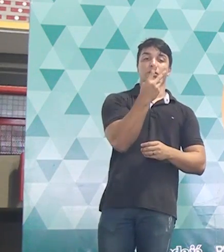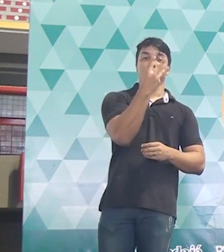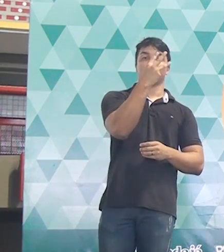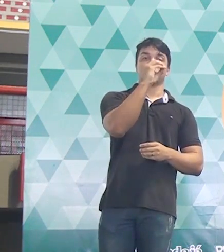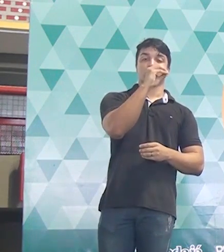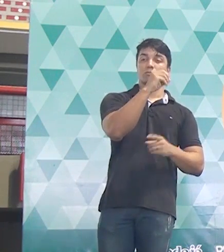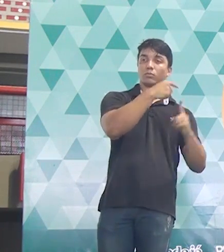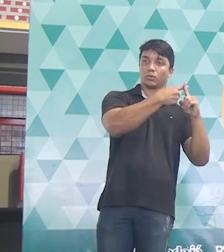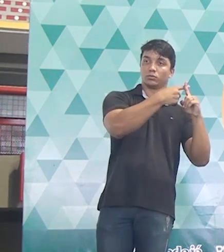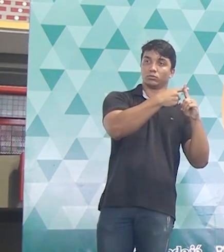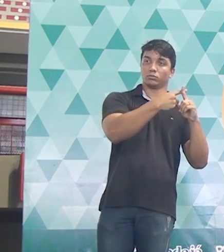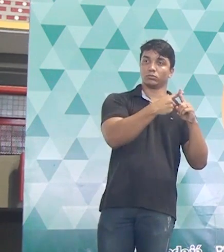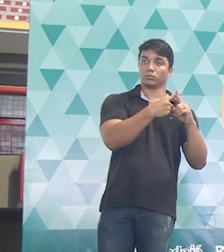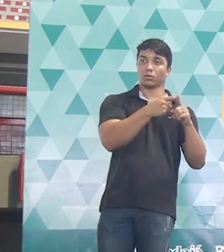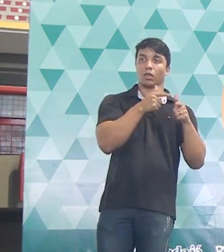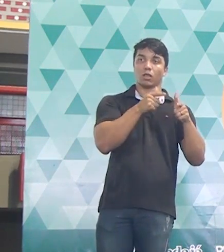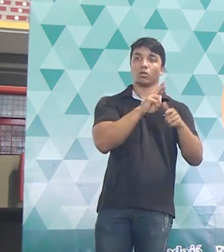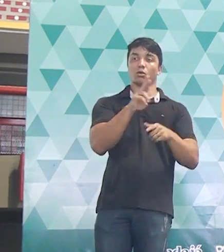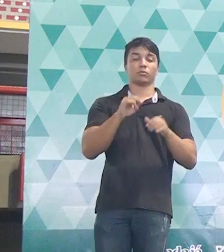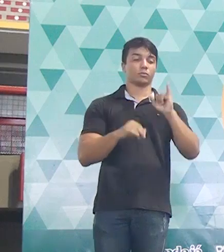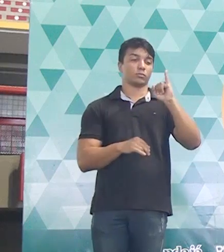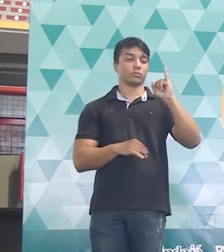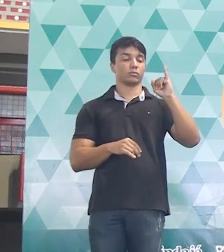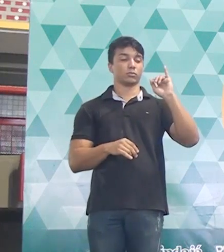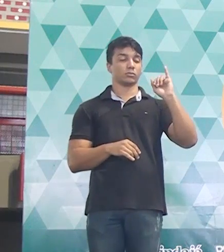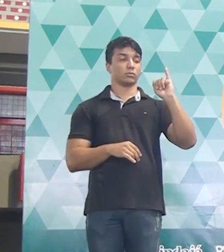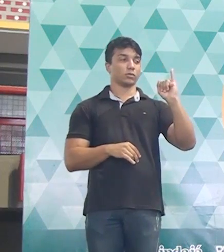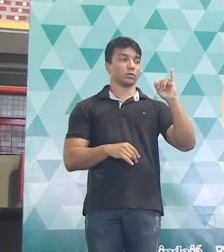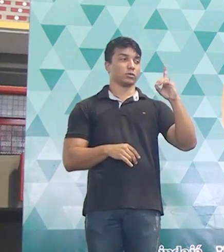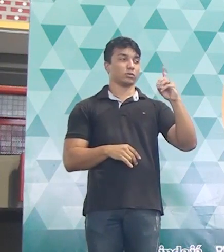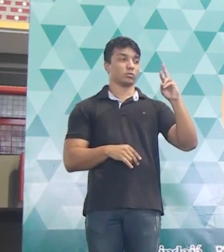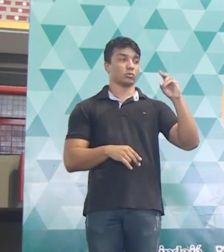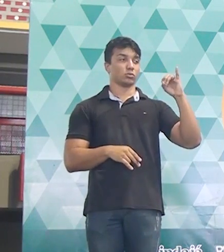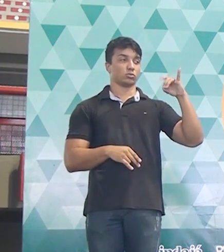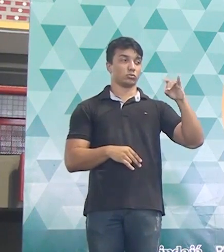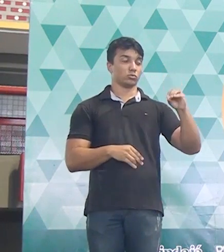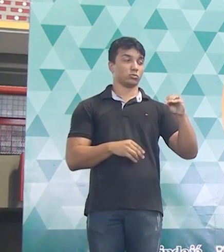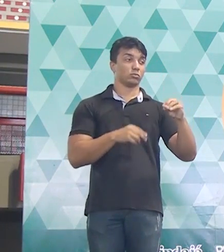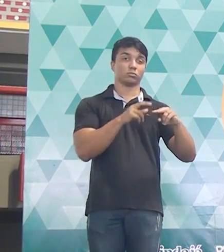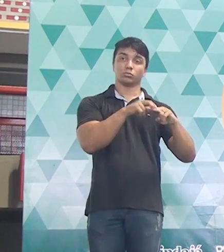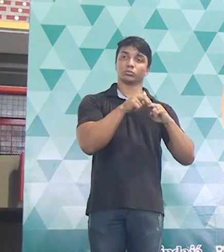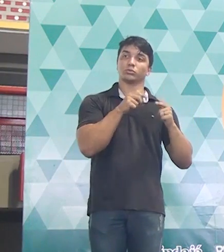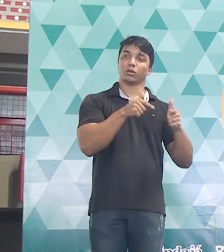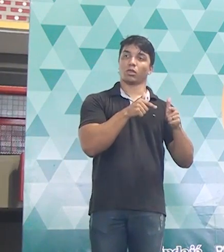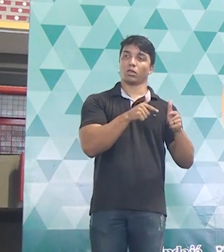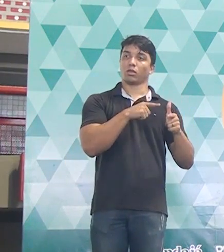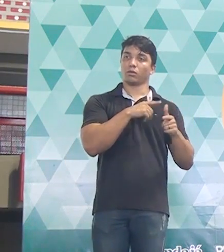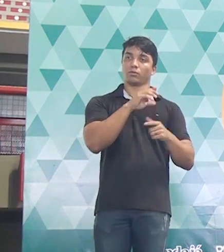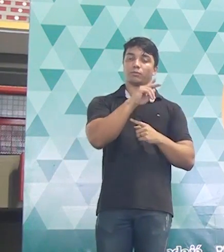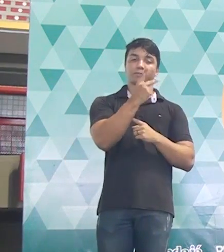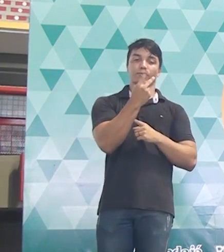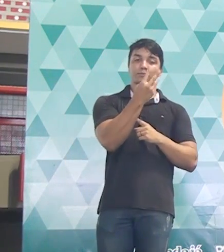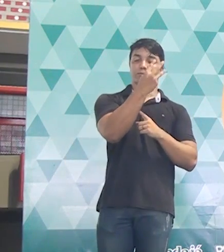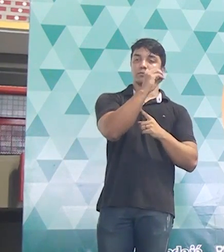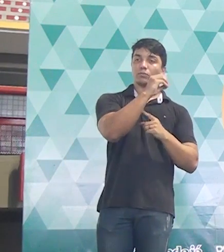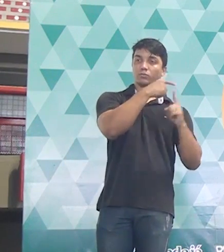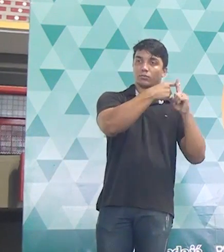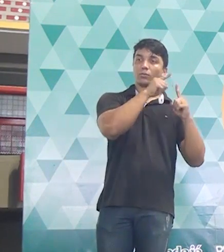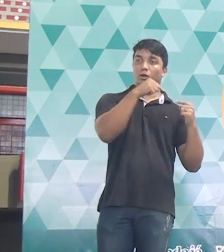hidrônio. Toda solução ácida é ácida porque tem hidrônio, H3O+, que é um